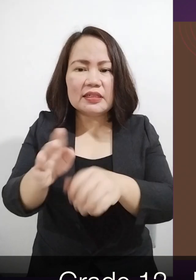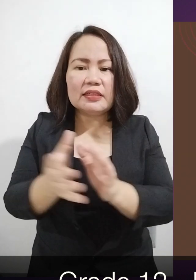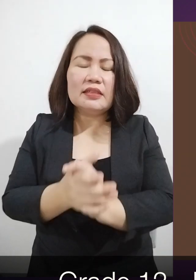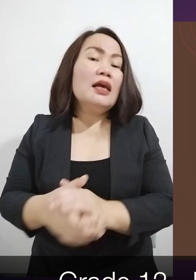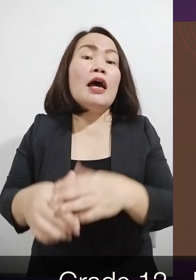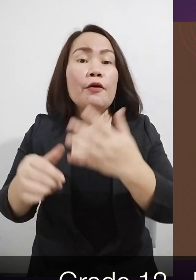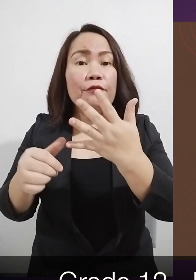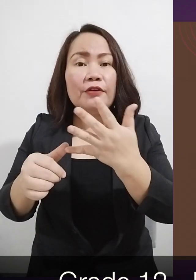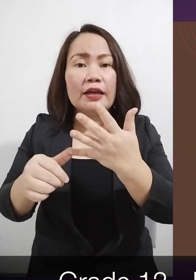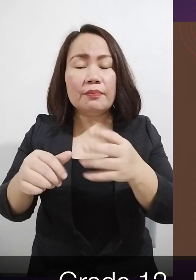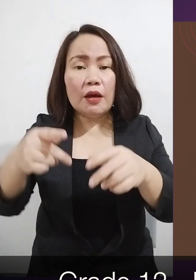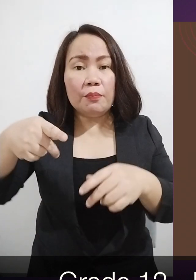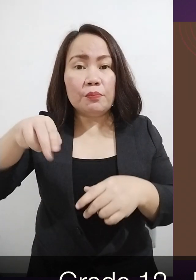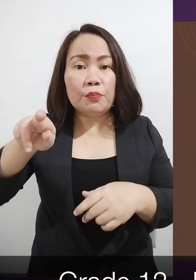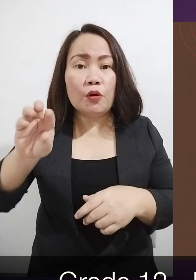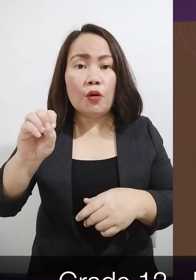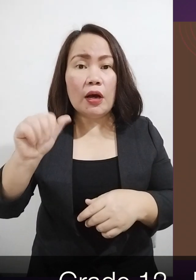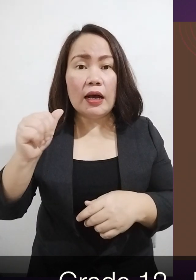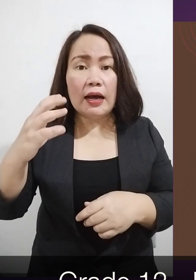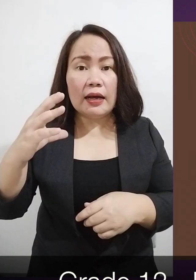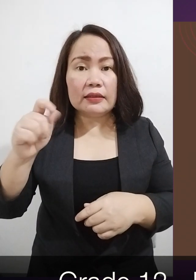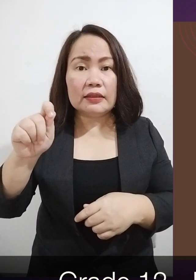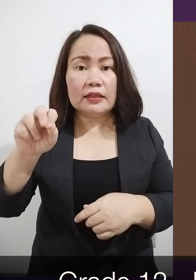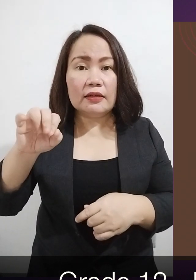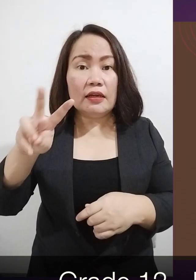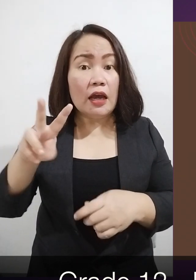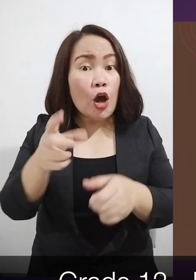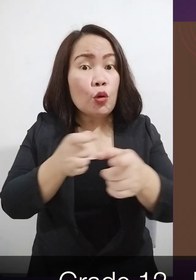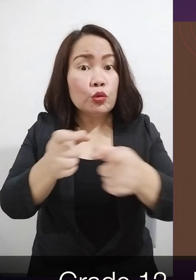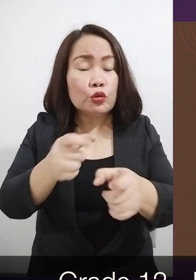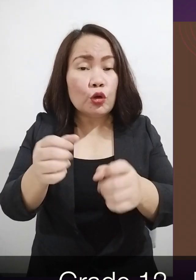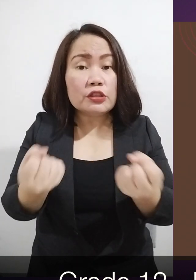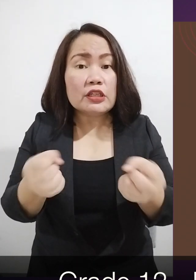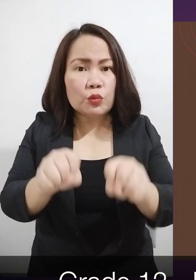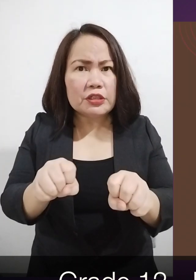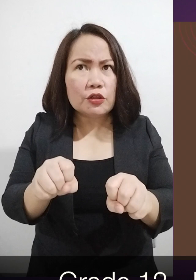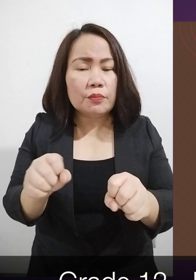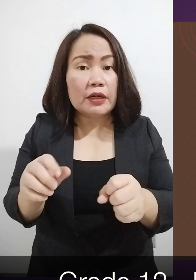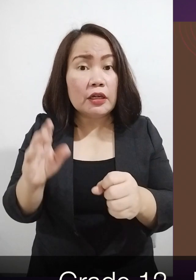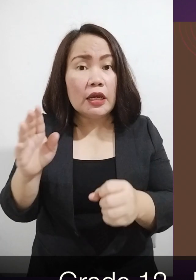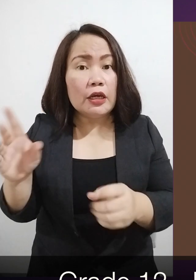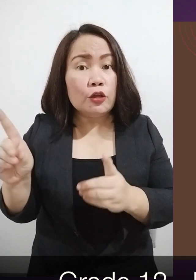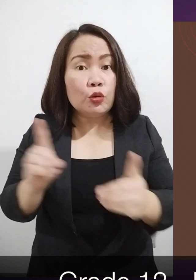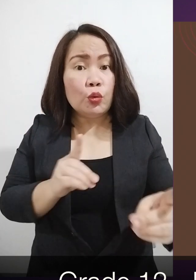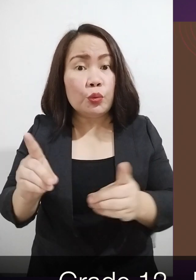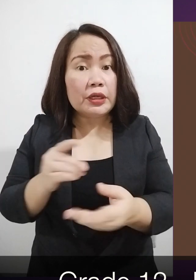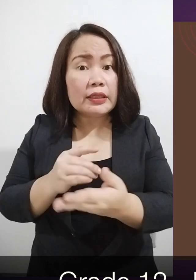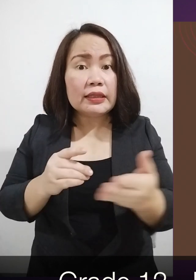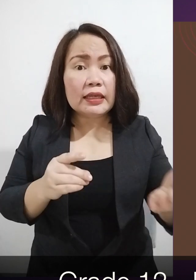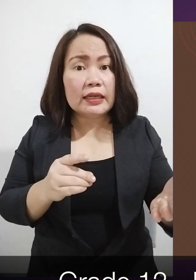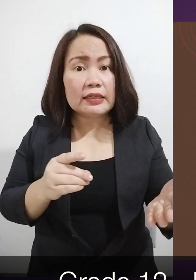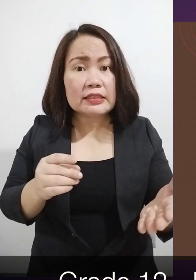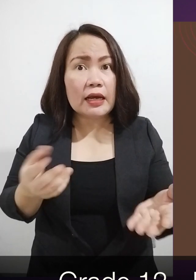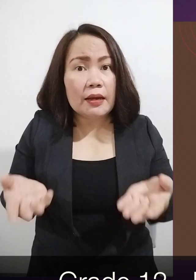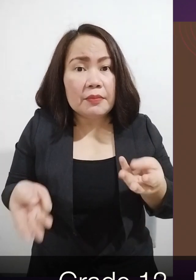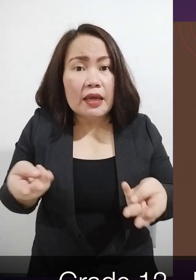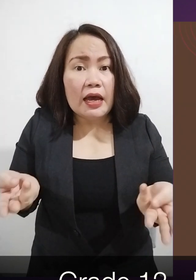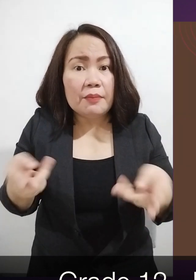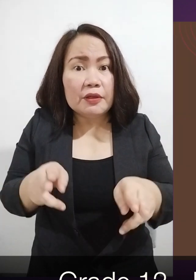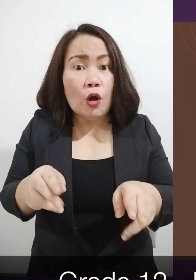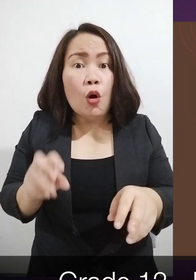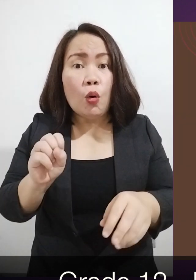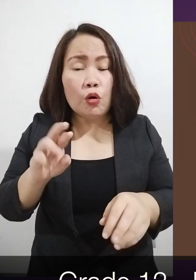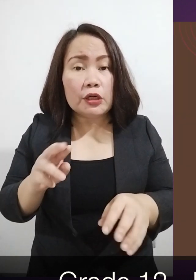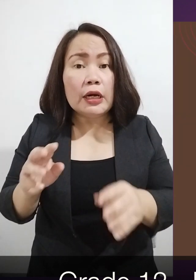5. Proactive, pagkontrol sa isang sitwasyon sa pamamagitan ng paggawa ng mga bagay na mangyayari o sa pamamagitan ng